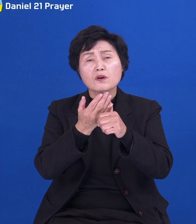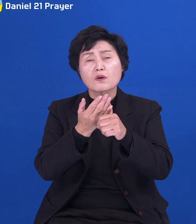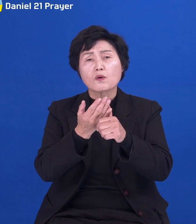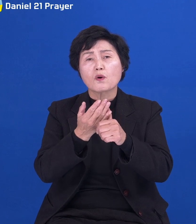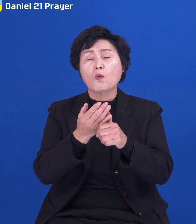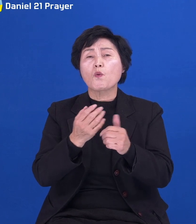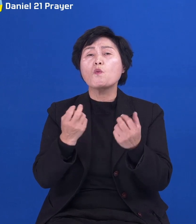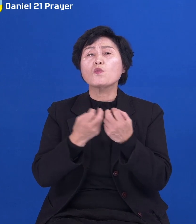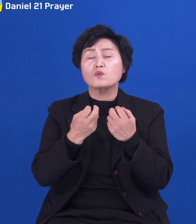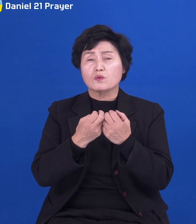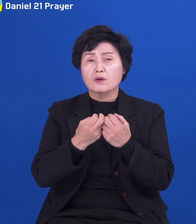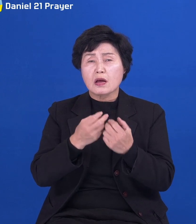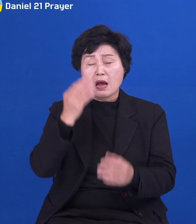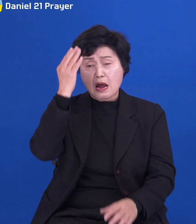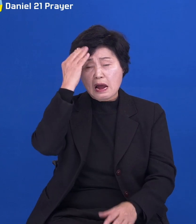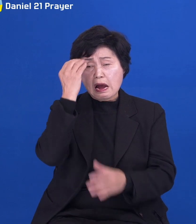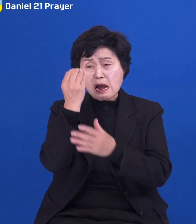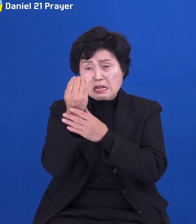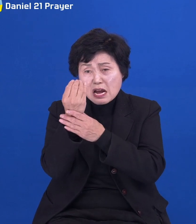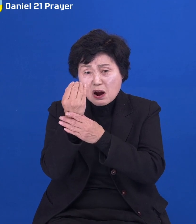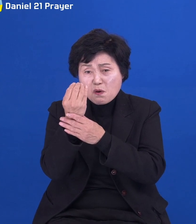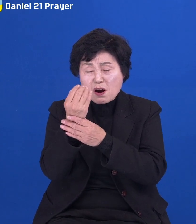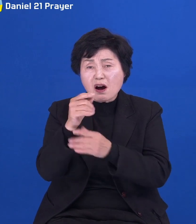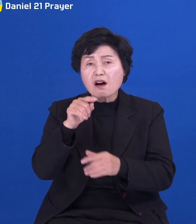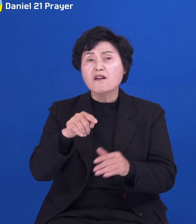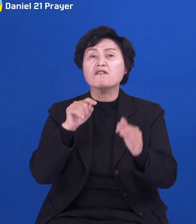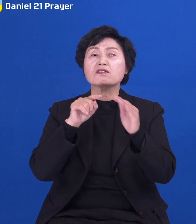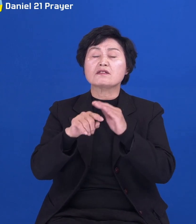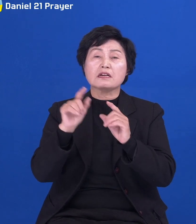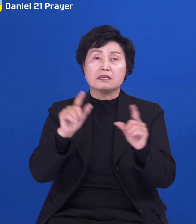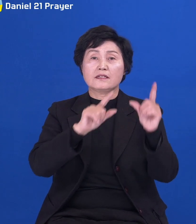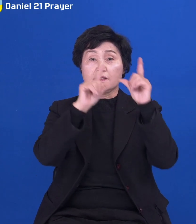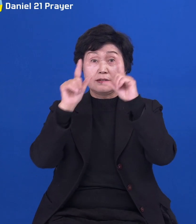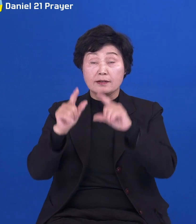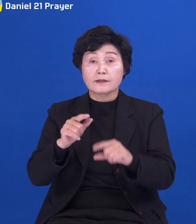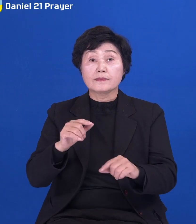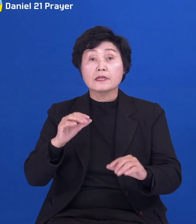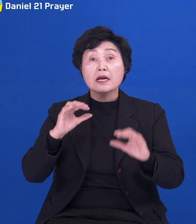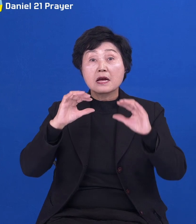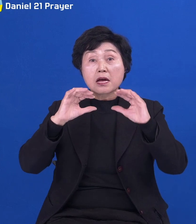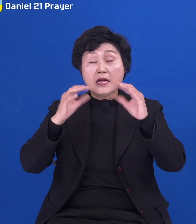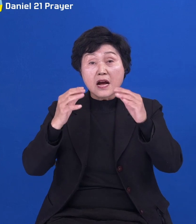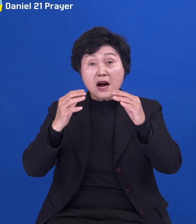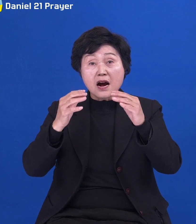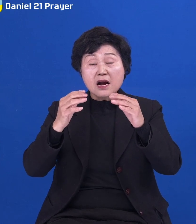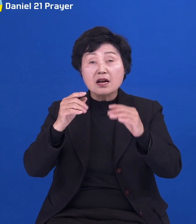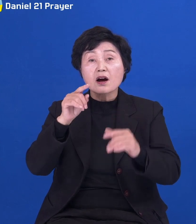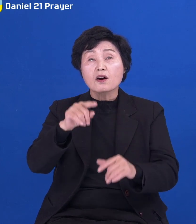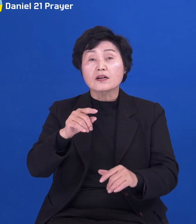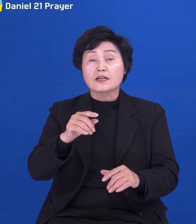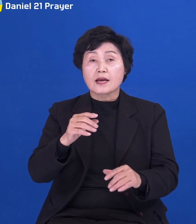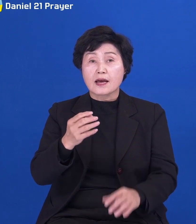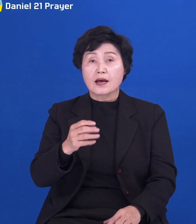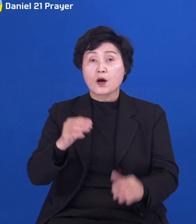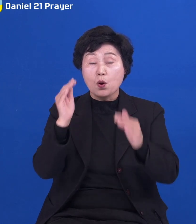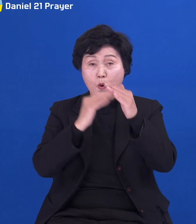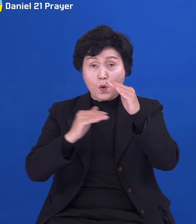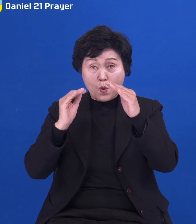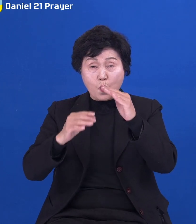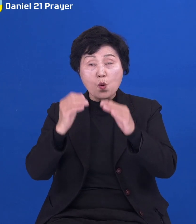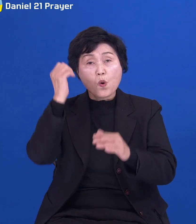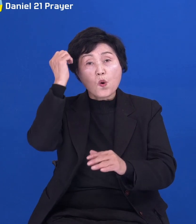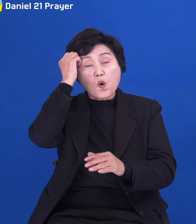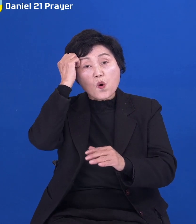살았어요. 저희가 그때 이사 가서 탄광에 살았어요. 북한은 이제 국가 단위 기간에 기숙사를 만들어서 이제